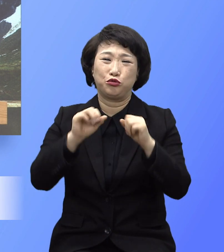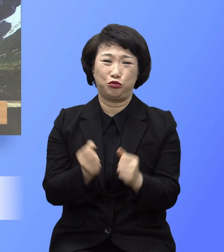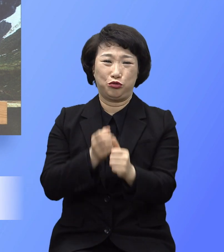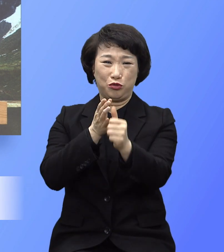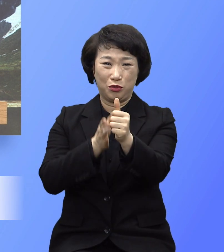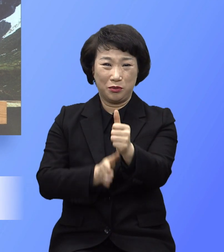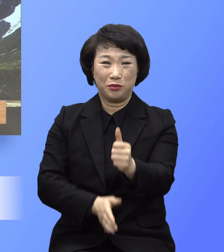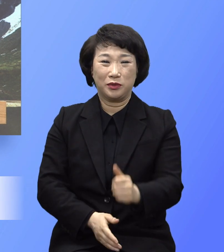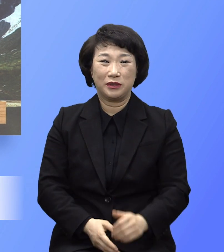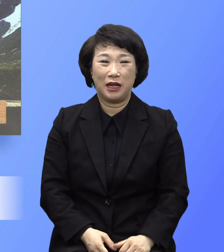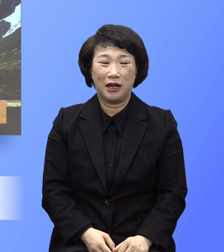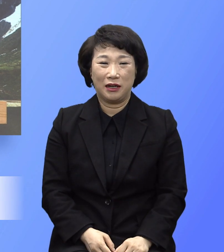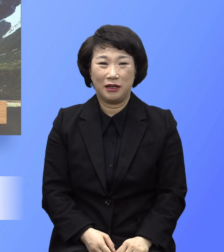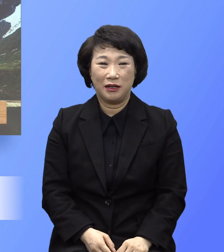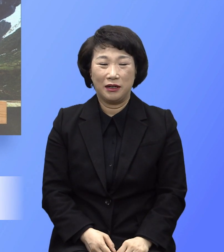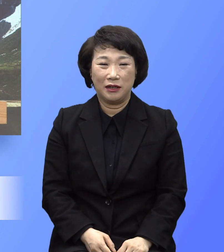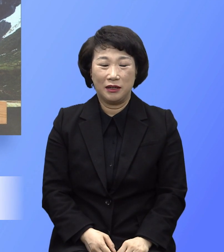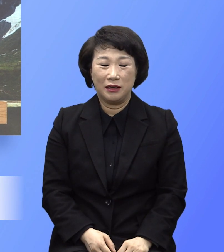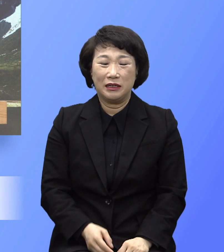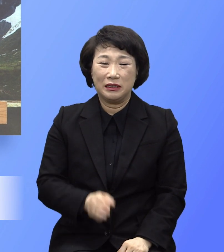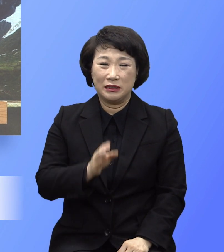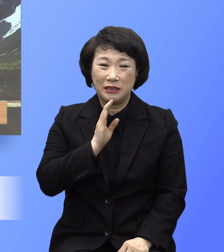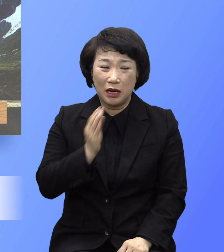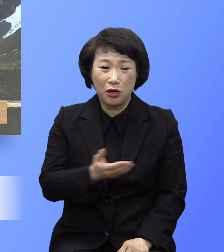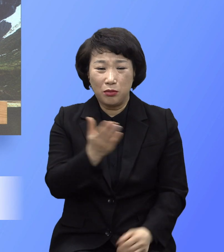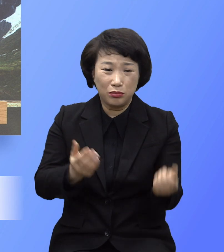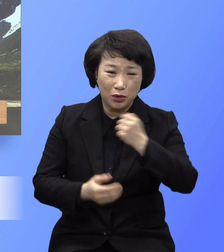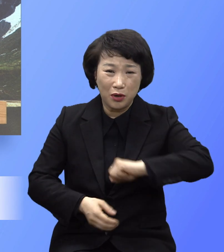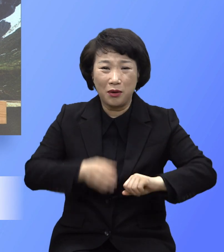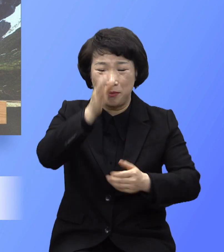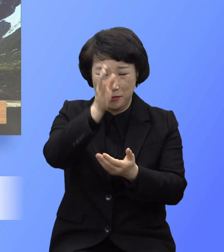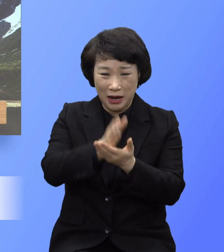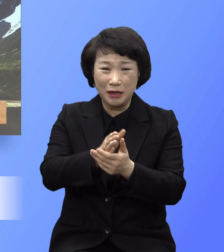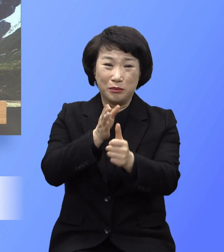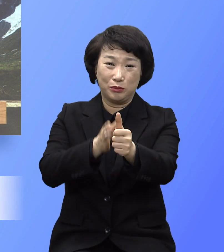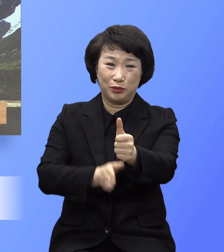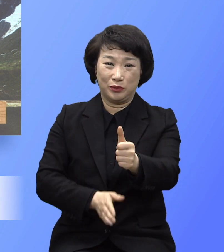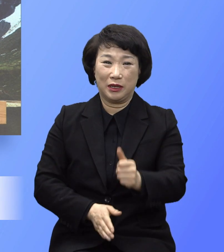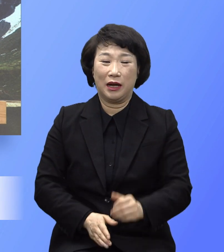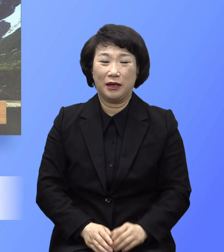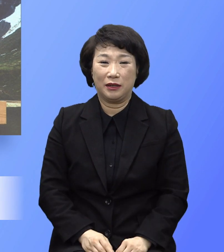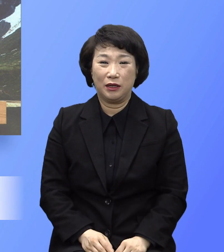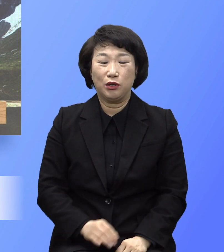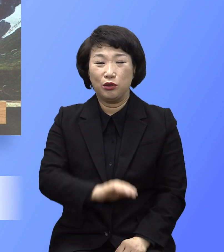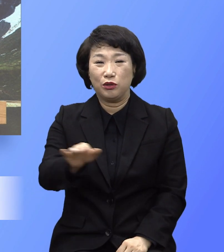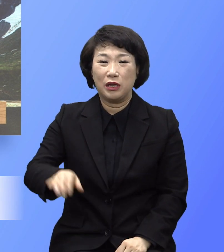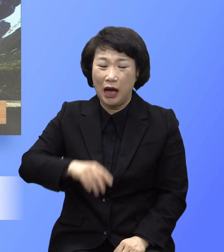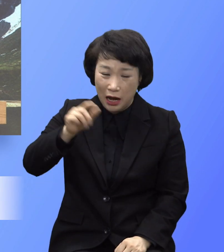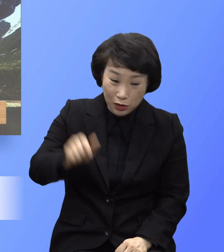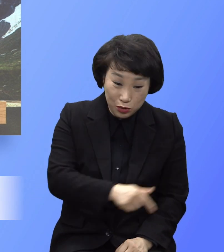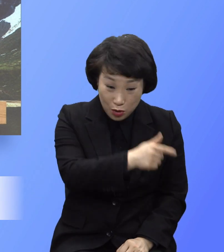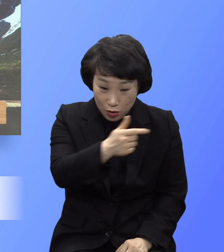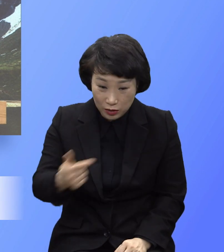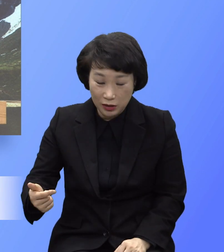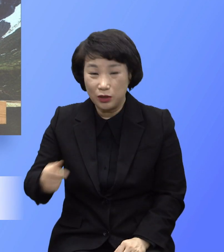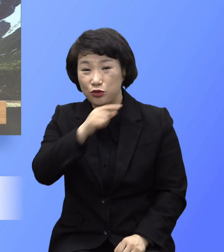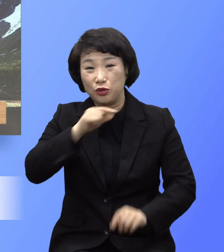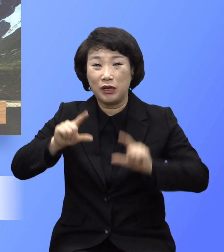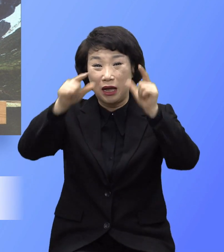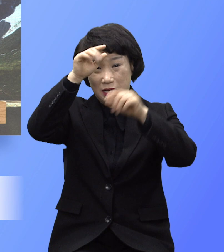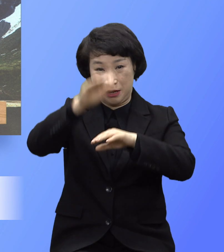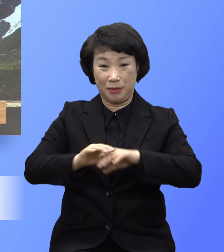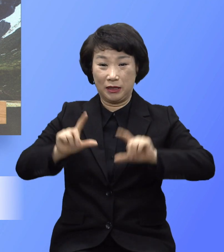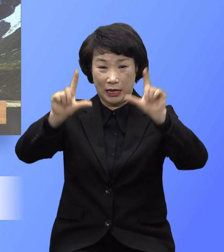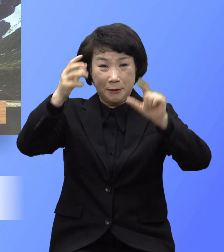복종하시기 바랍니다. 정말로 거역하지 말기를 바랍니다. 우리는 온종일 주일날은